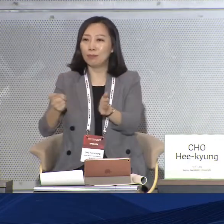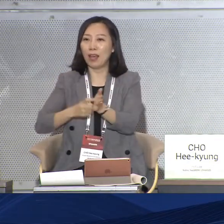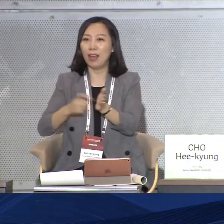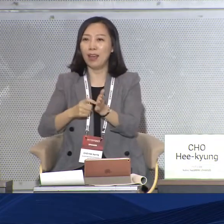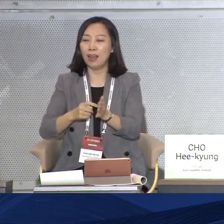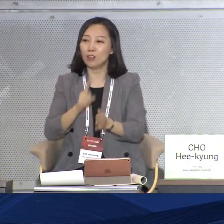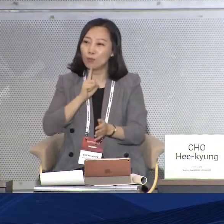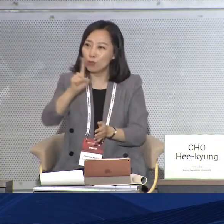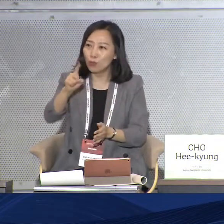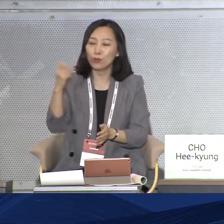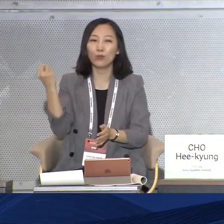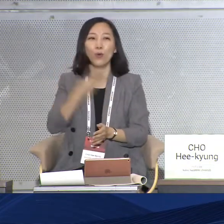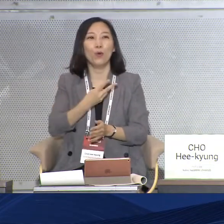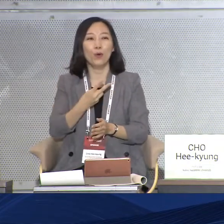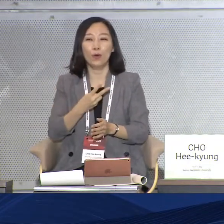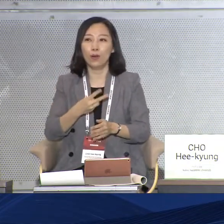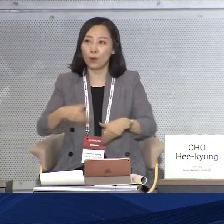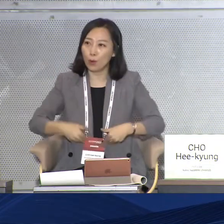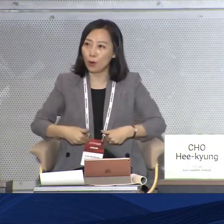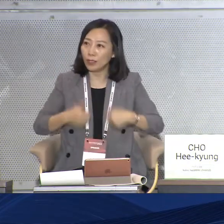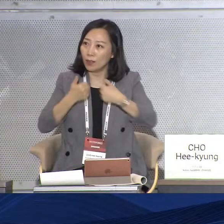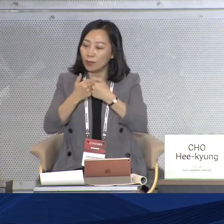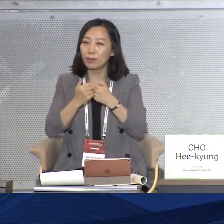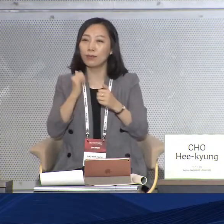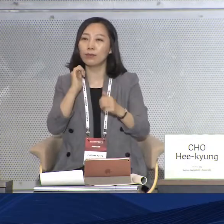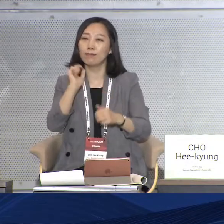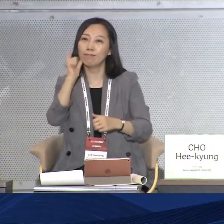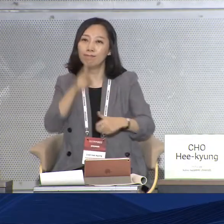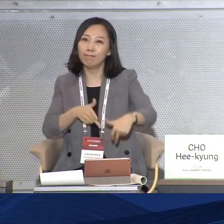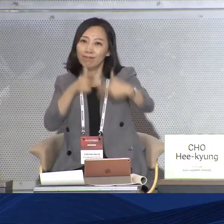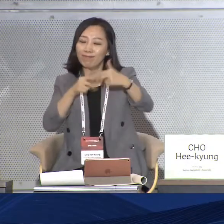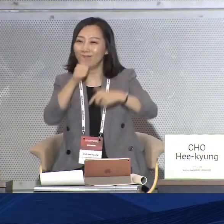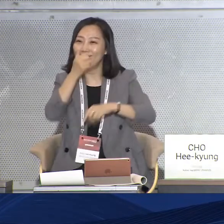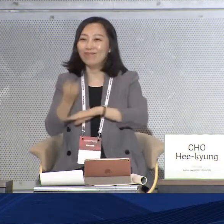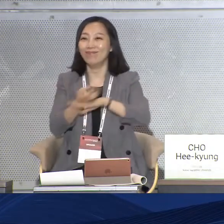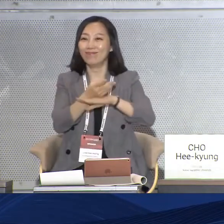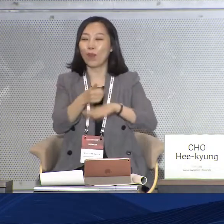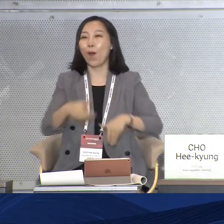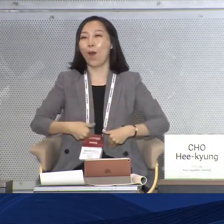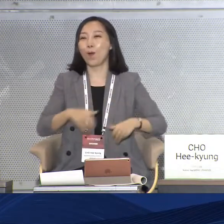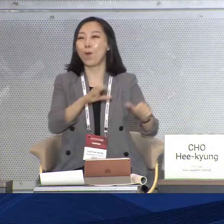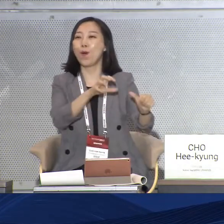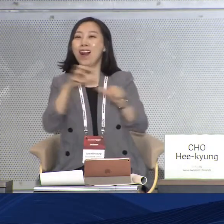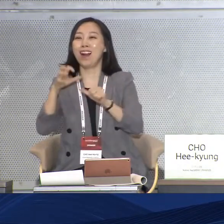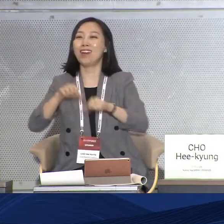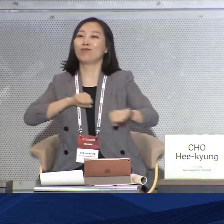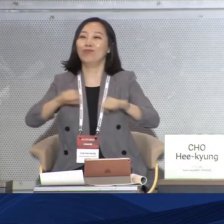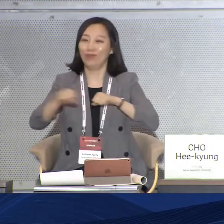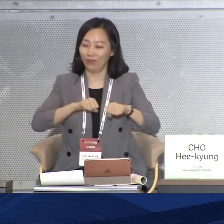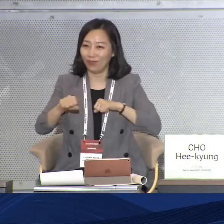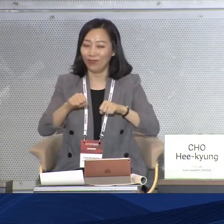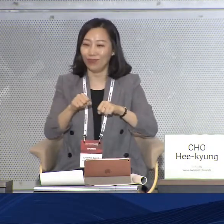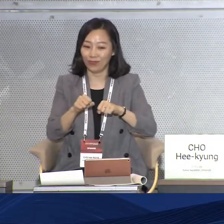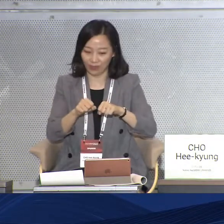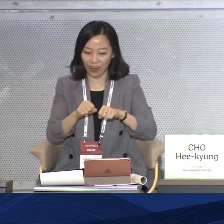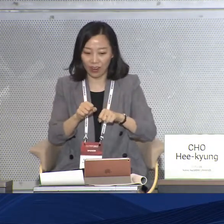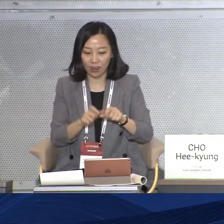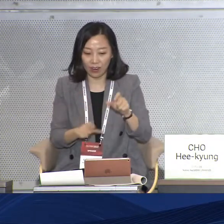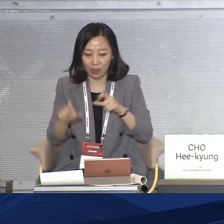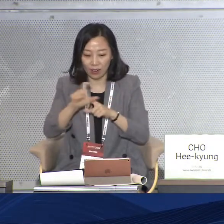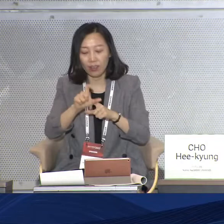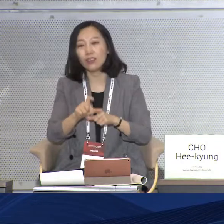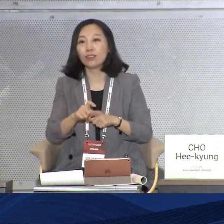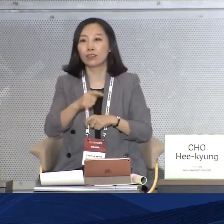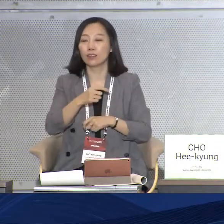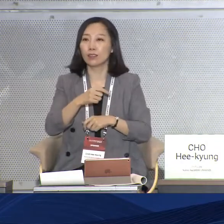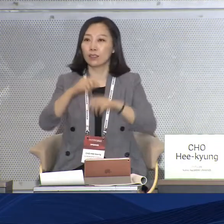벗어나 IT 기술을 활용한 비대면 주문이라든지 상담, 여러 가지 통역들이 화면을 보면서 IT